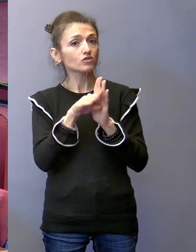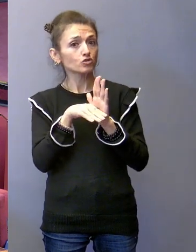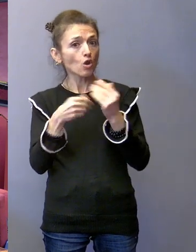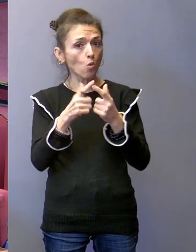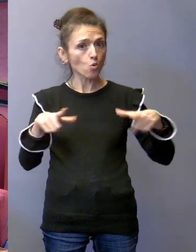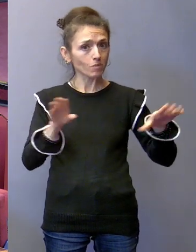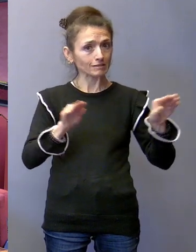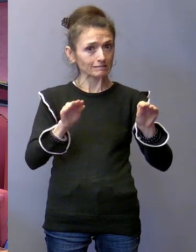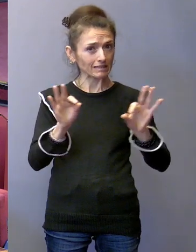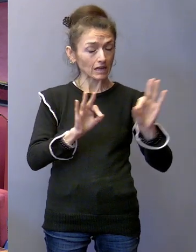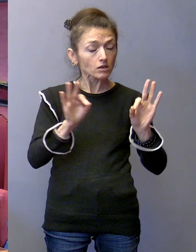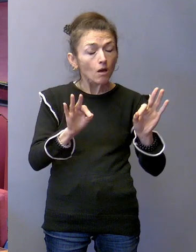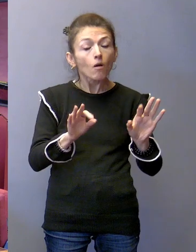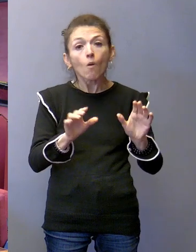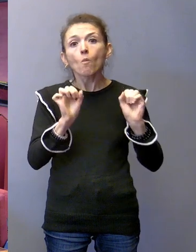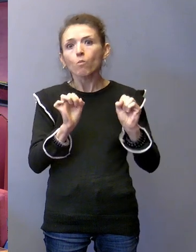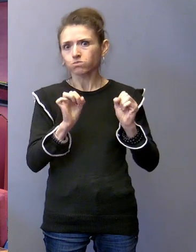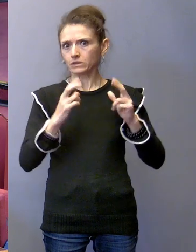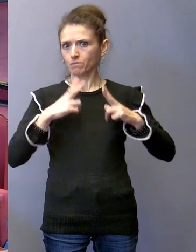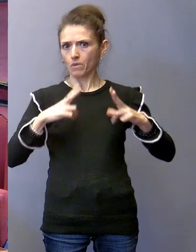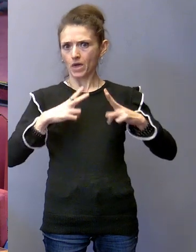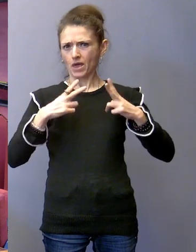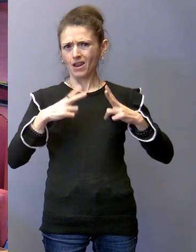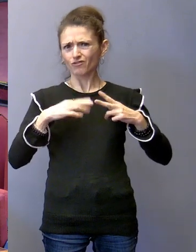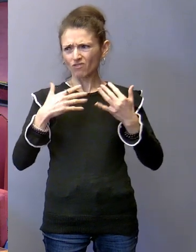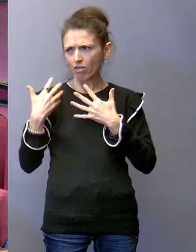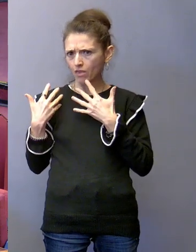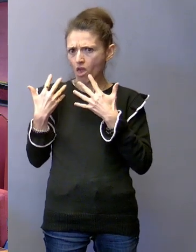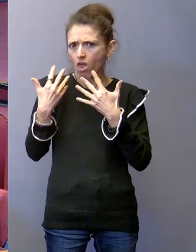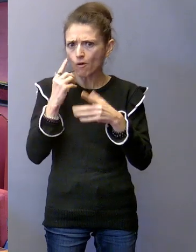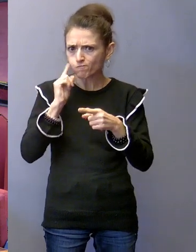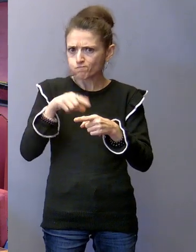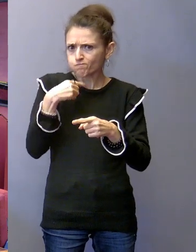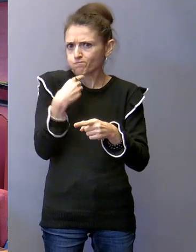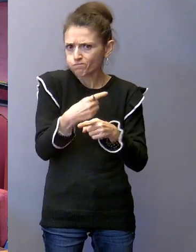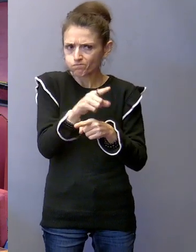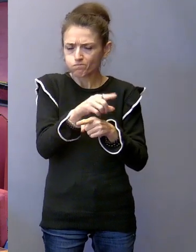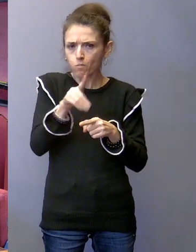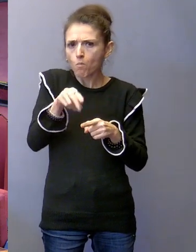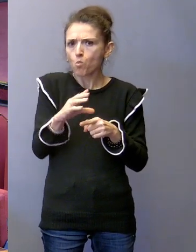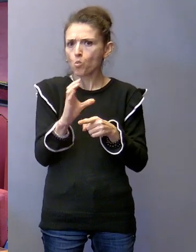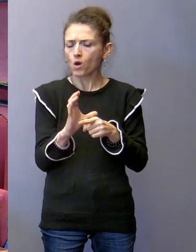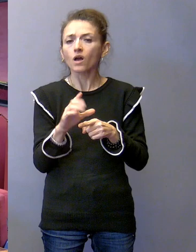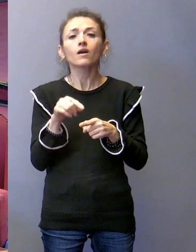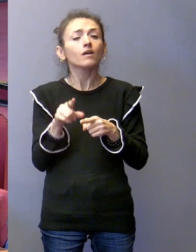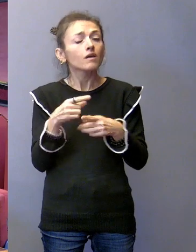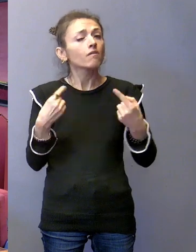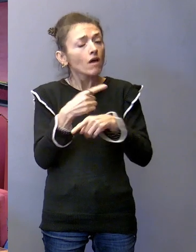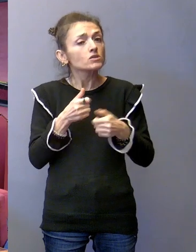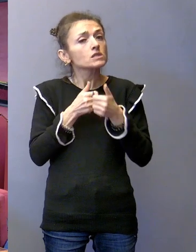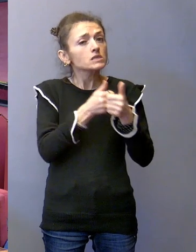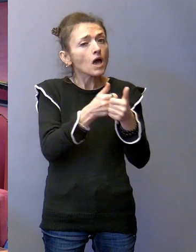che pure sarebbe auspicabile la distanza di 10 anni di elaborazione del puk bensì dalle singole esigenze